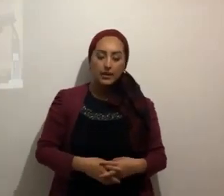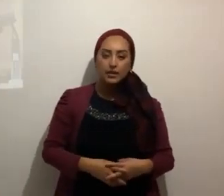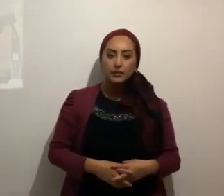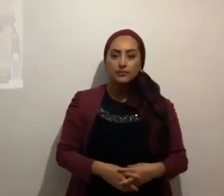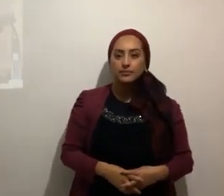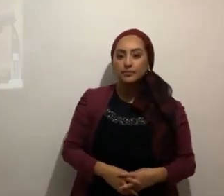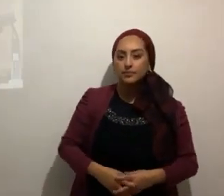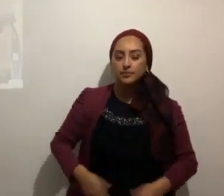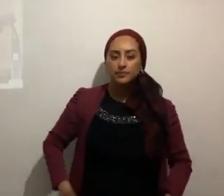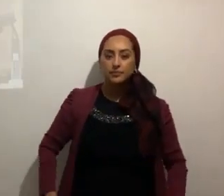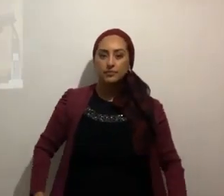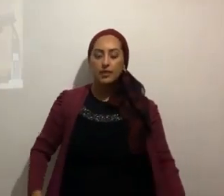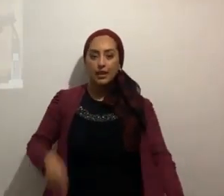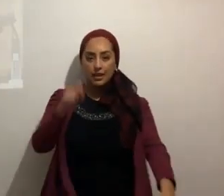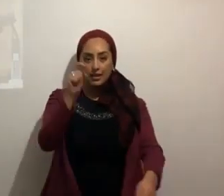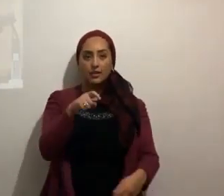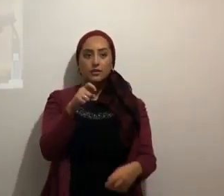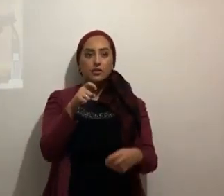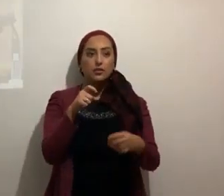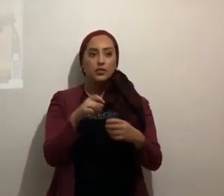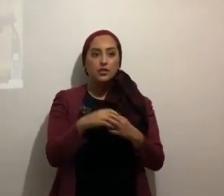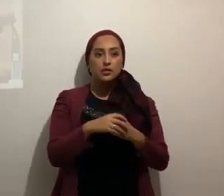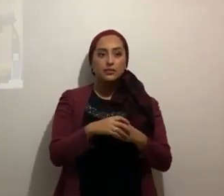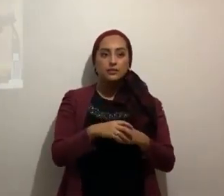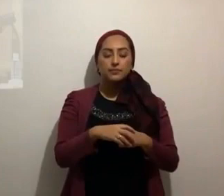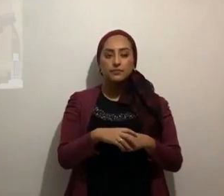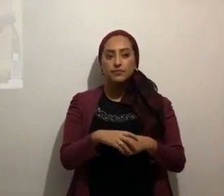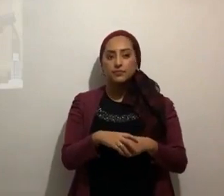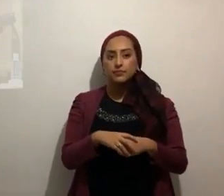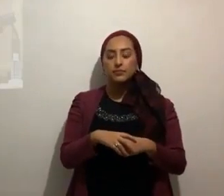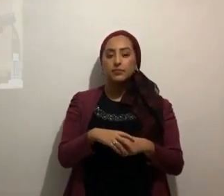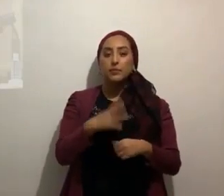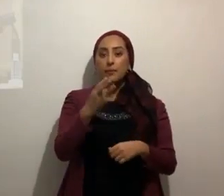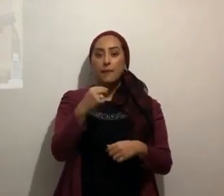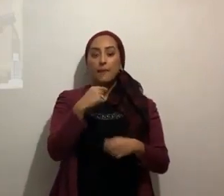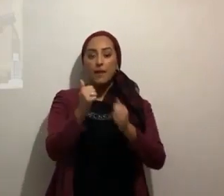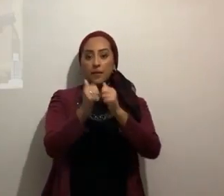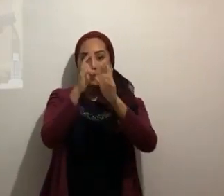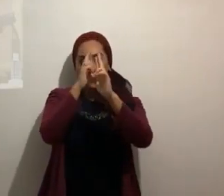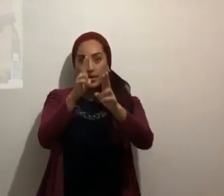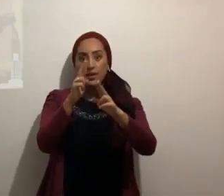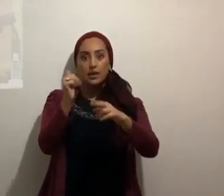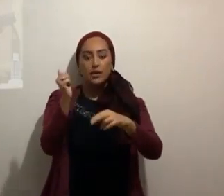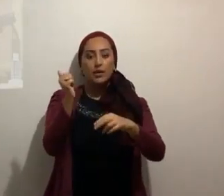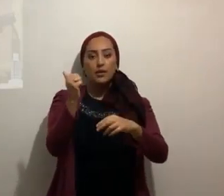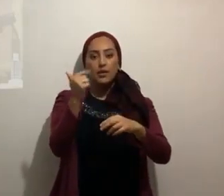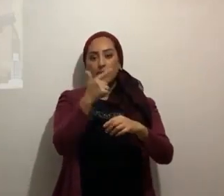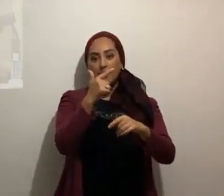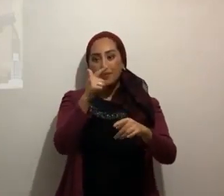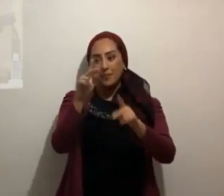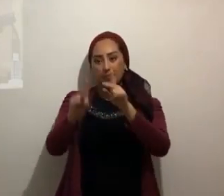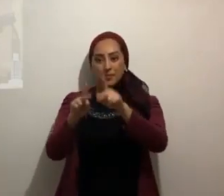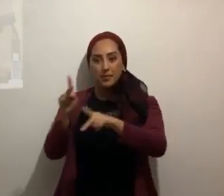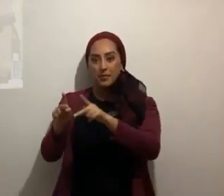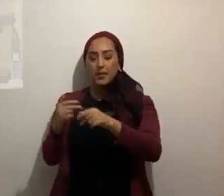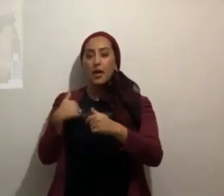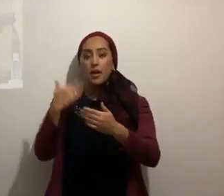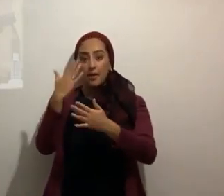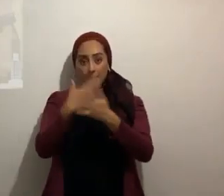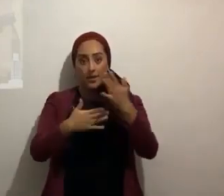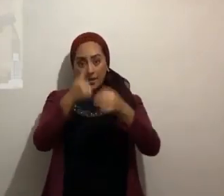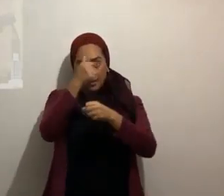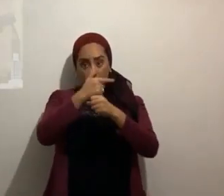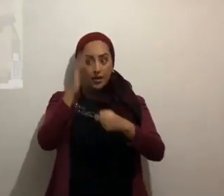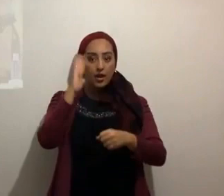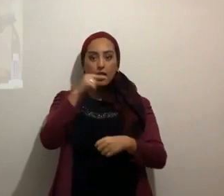decirlo. No, debe de ser... y por cierto, con respeto a los payasos de circo, porque hay hermanos que